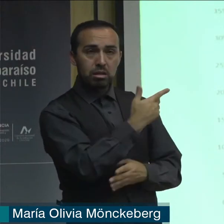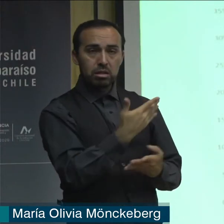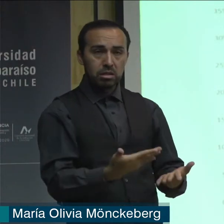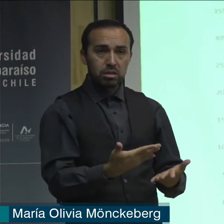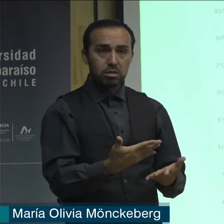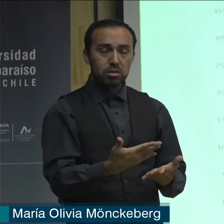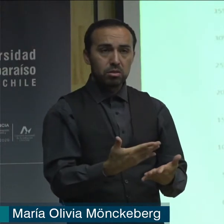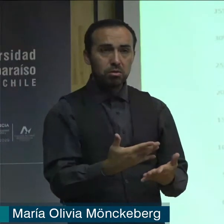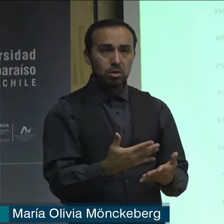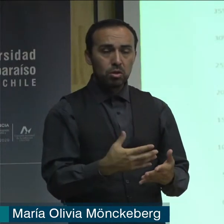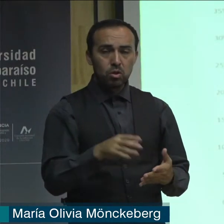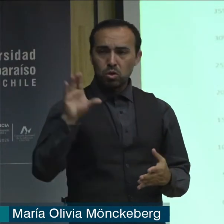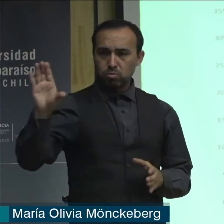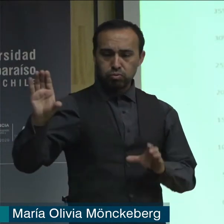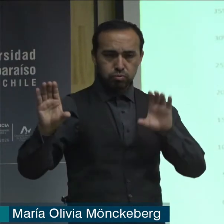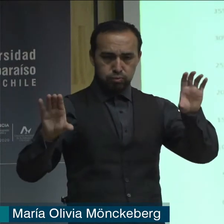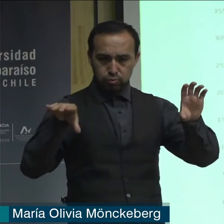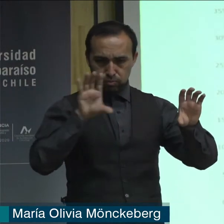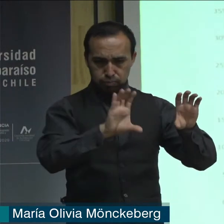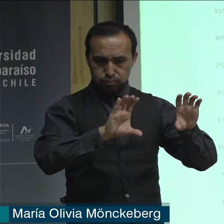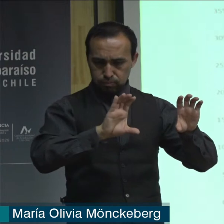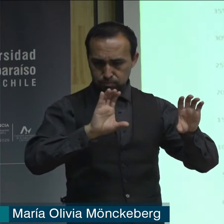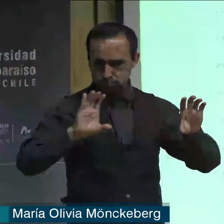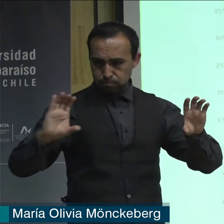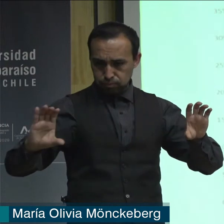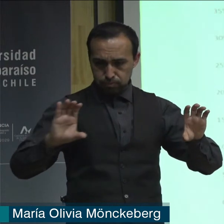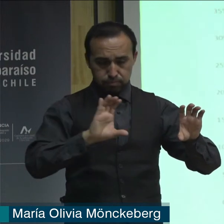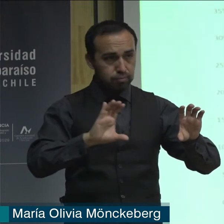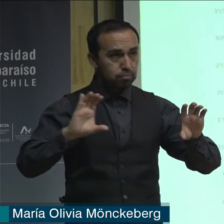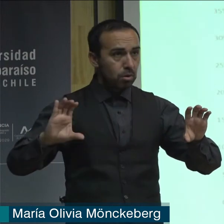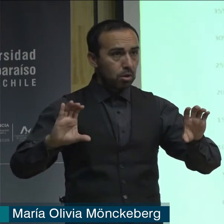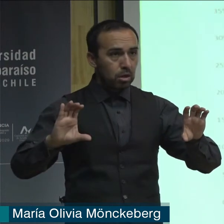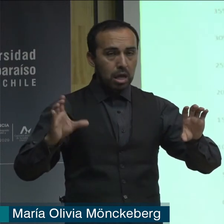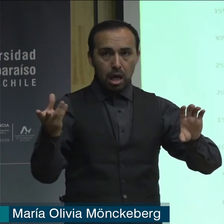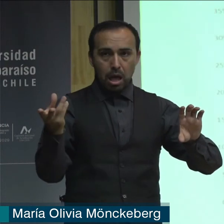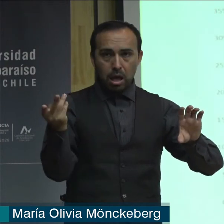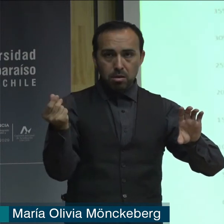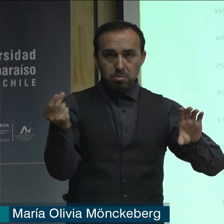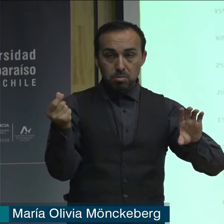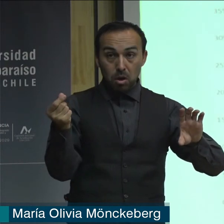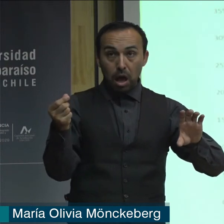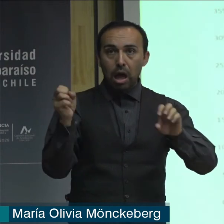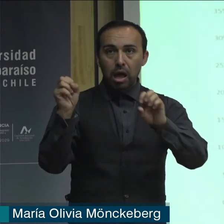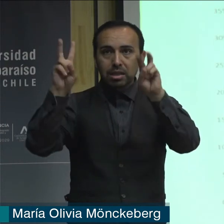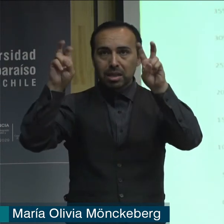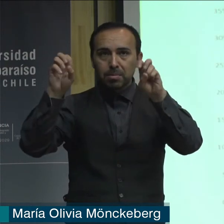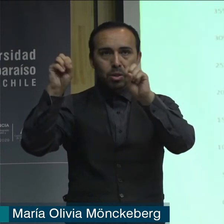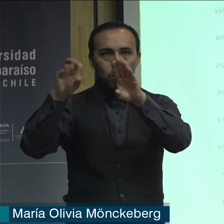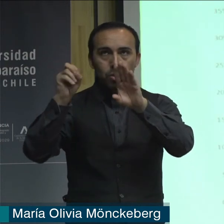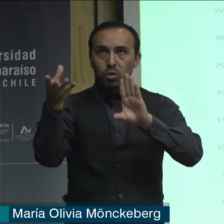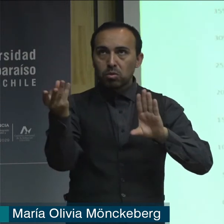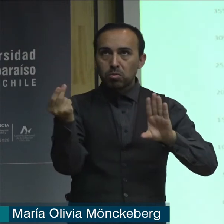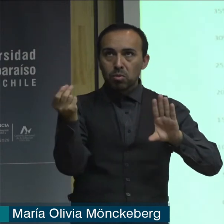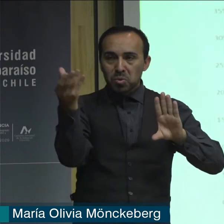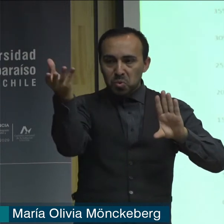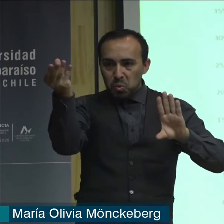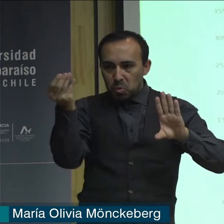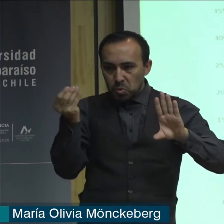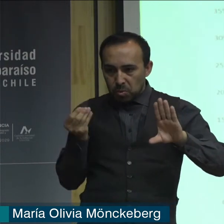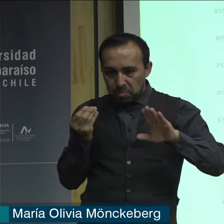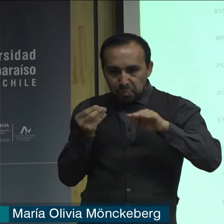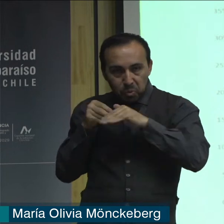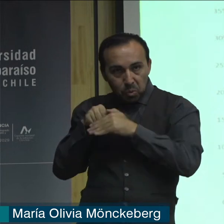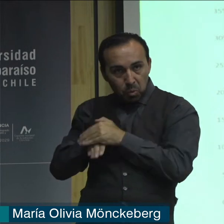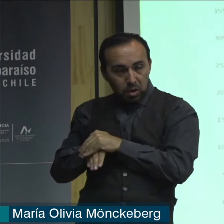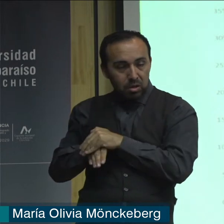están entre los que están logrando con la educación y